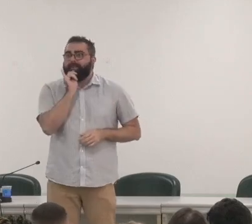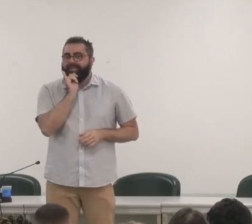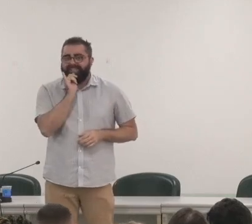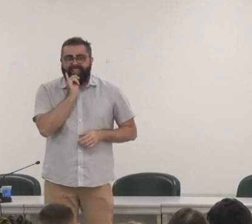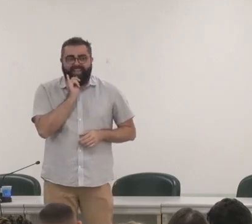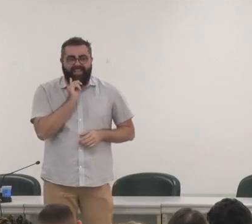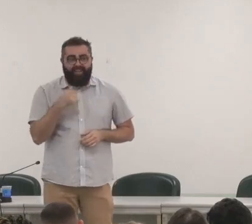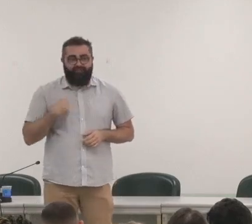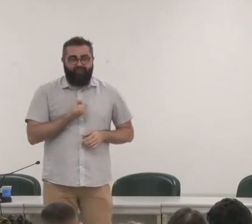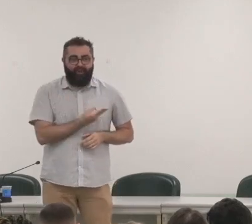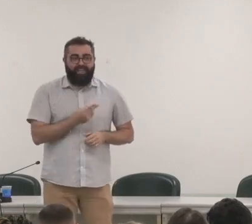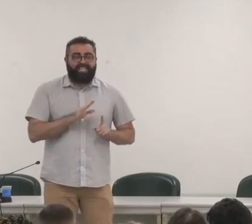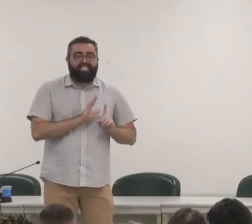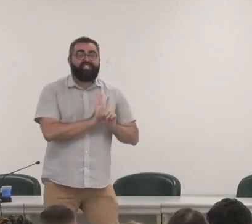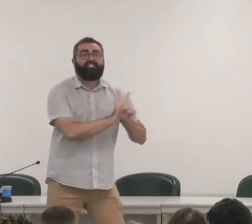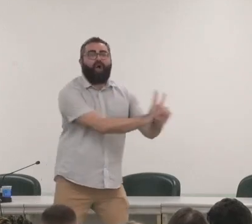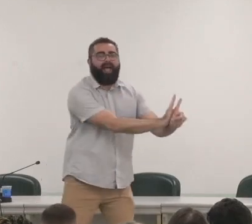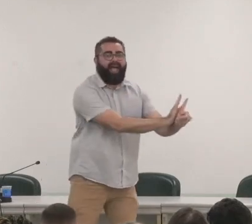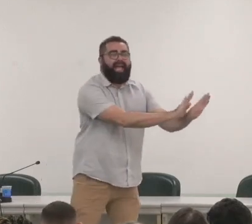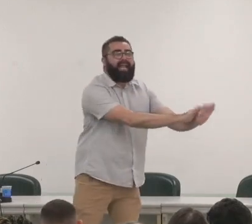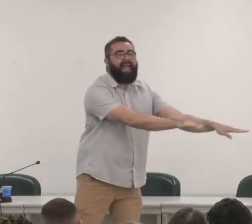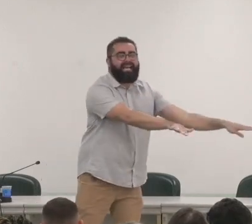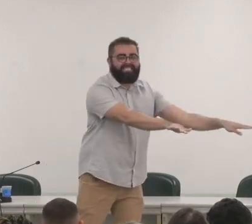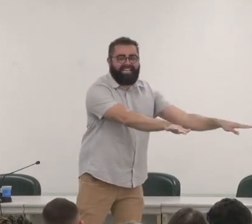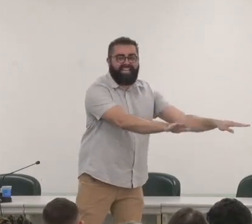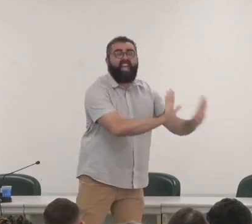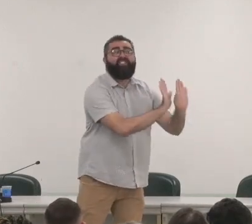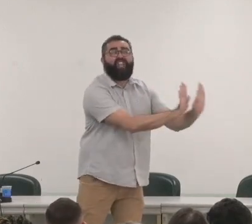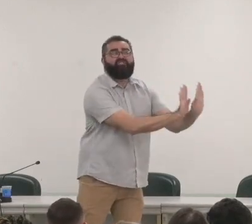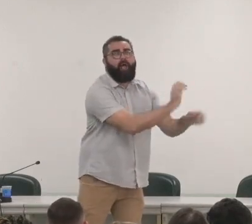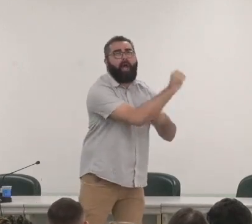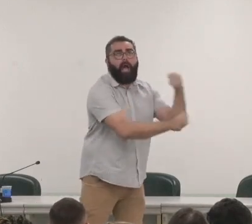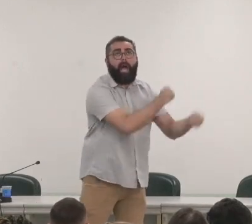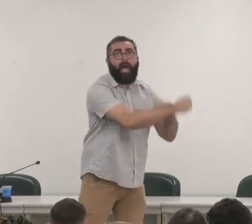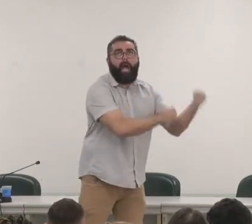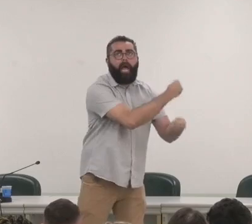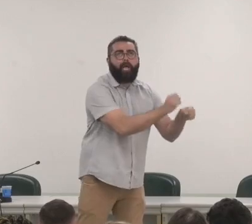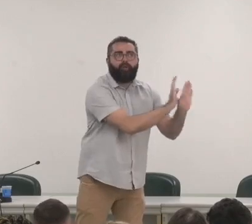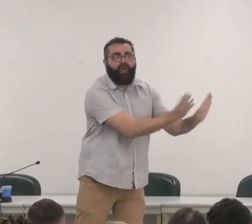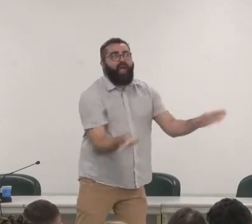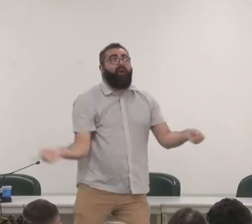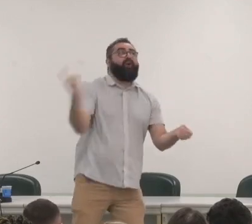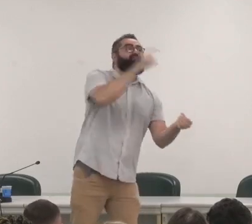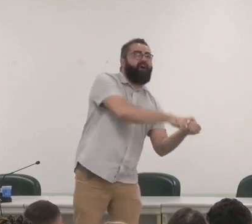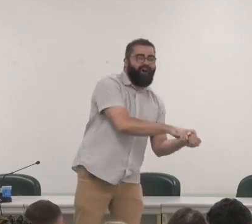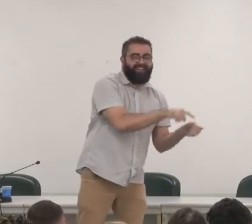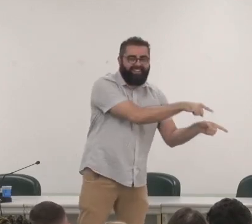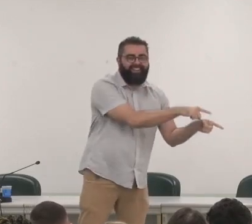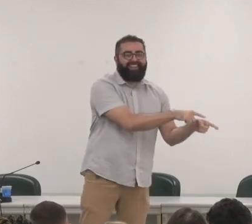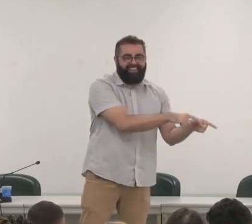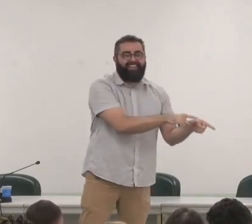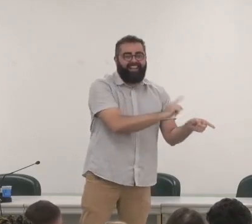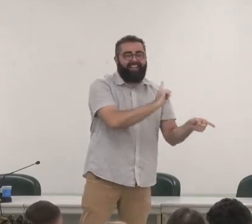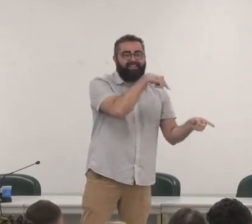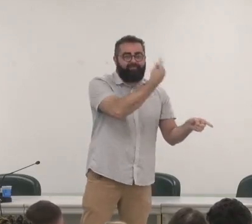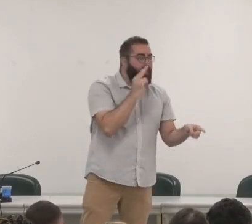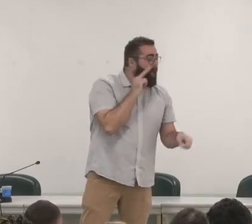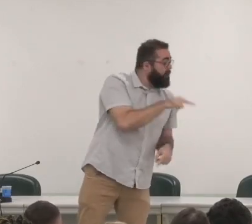eticamente isso não é apropriado, mas a gente não poderia fazer um experimento isolando uma pessoa do convívio social por muito